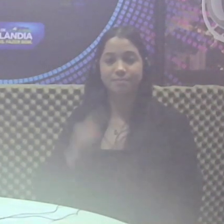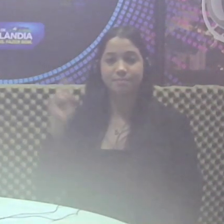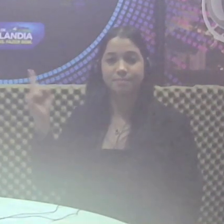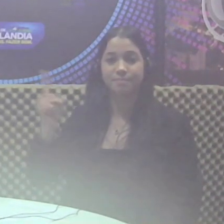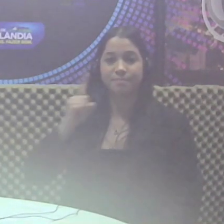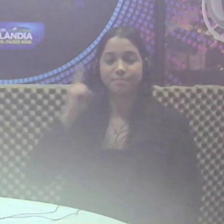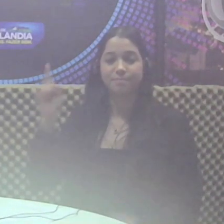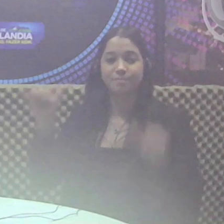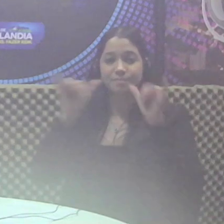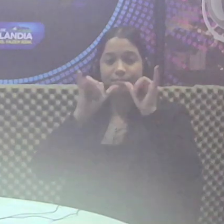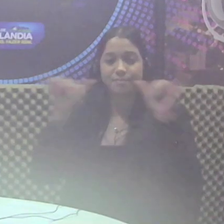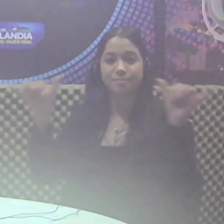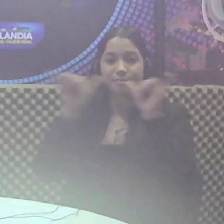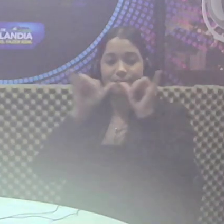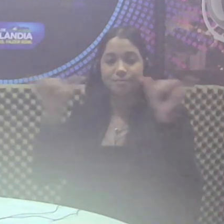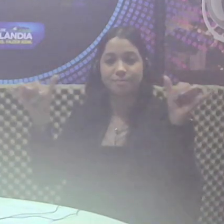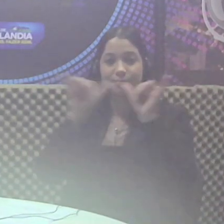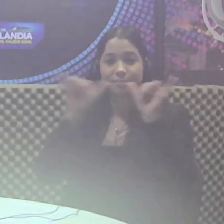Giro de